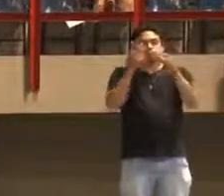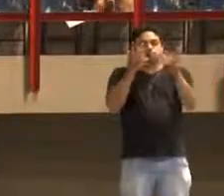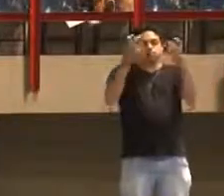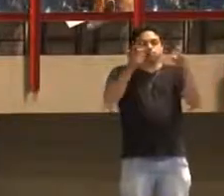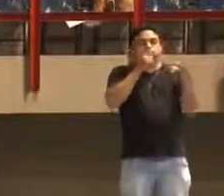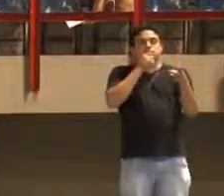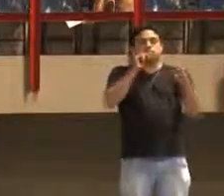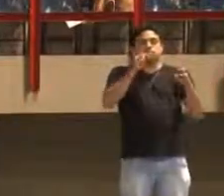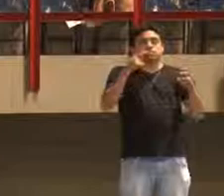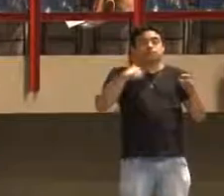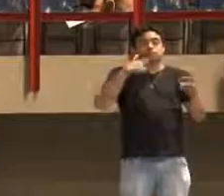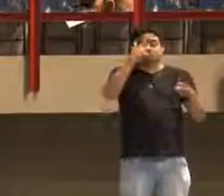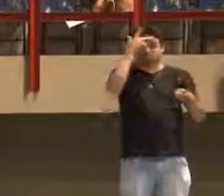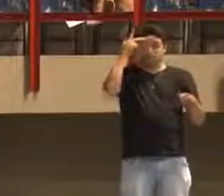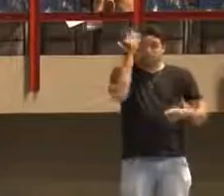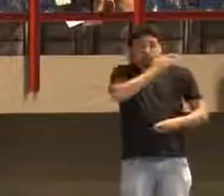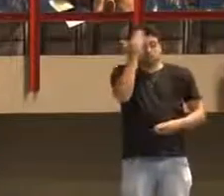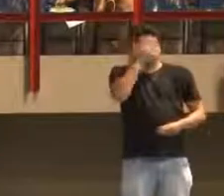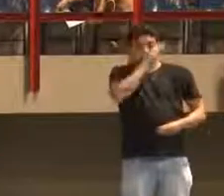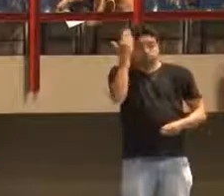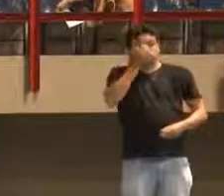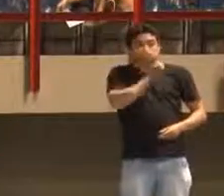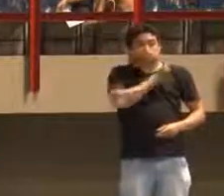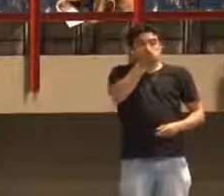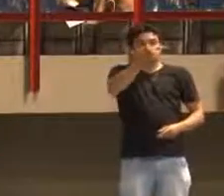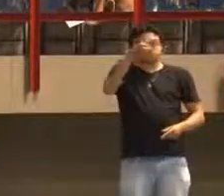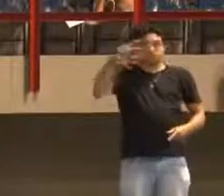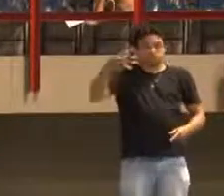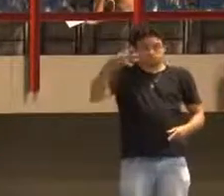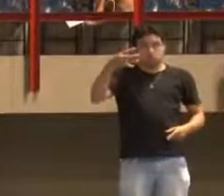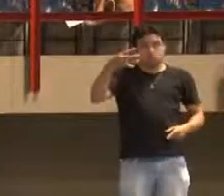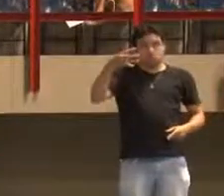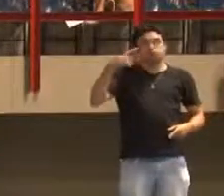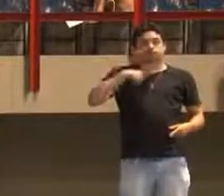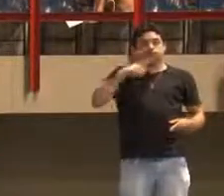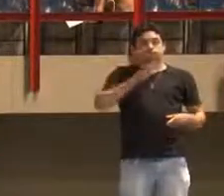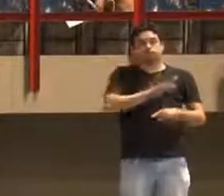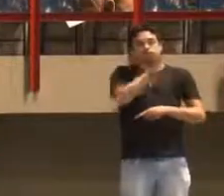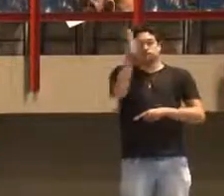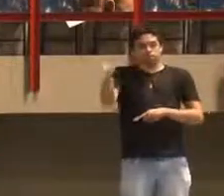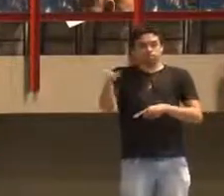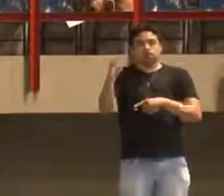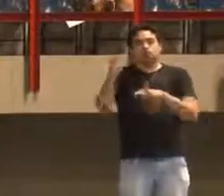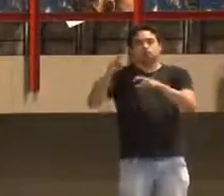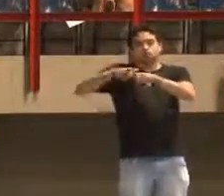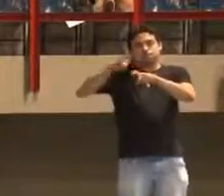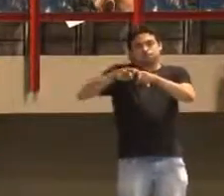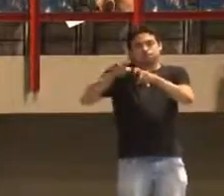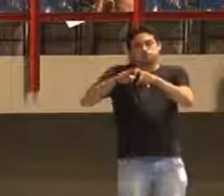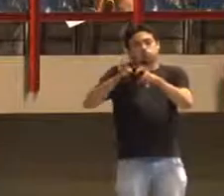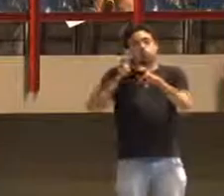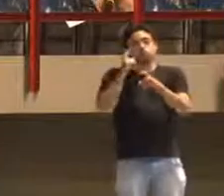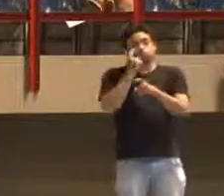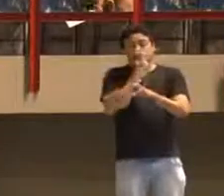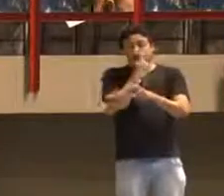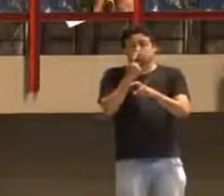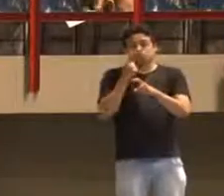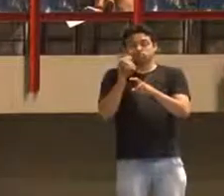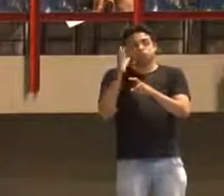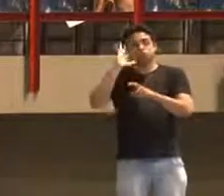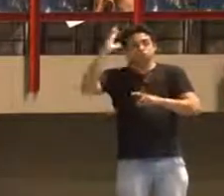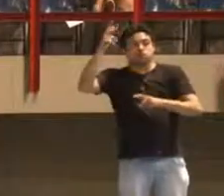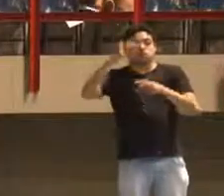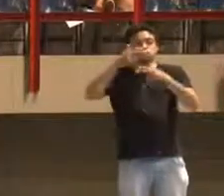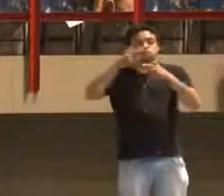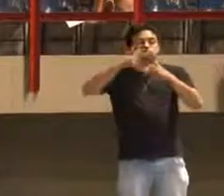Então, quem não estiver conseguindo enxergar aí direitinho o número 74, tem que procurar um oftalmologista para se cuidar. Então, olha só,